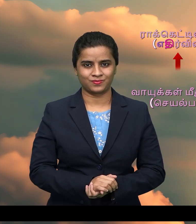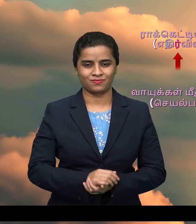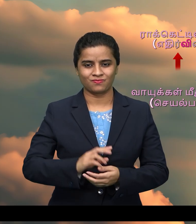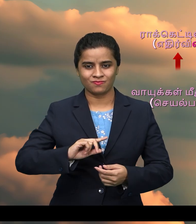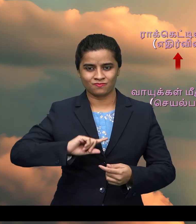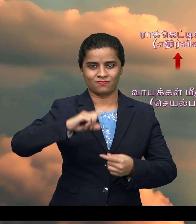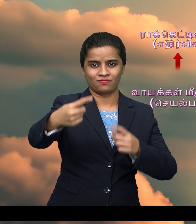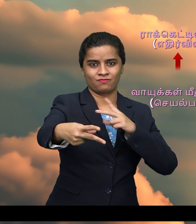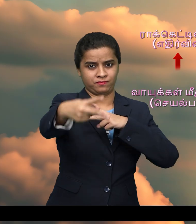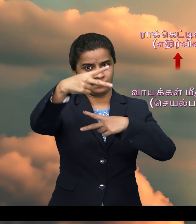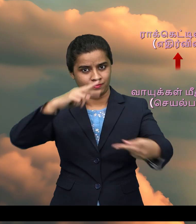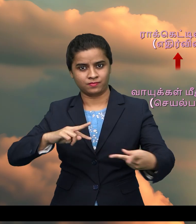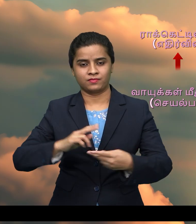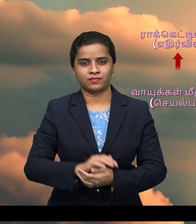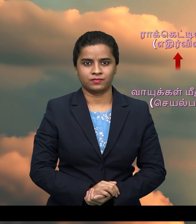எதிர்வினை,